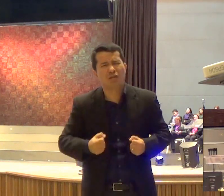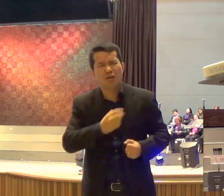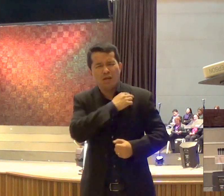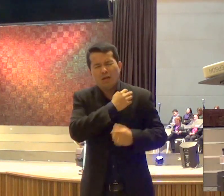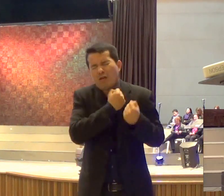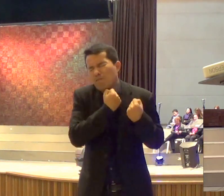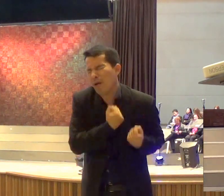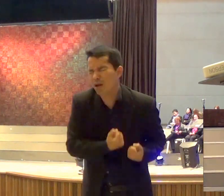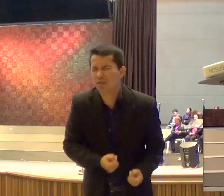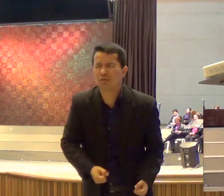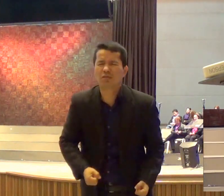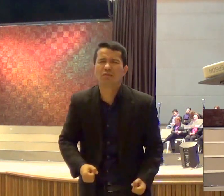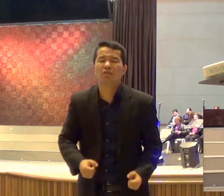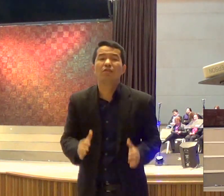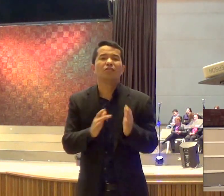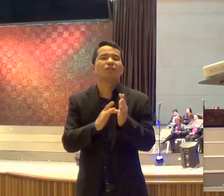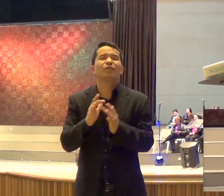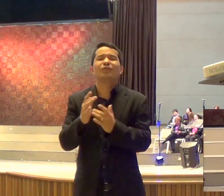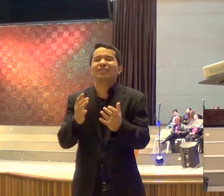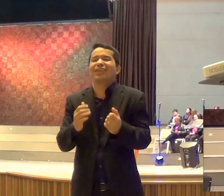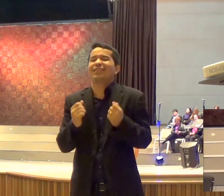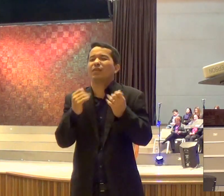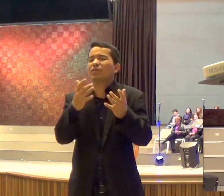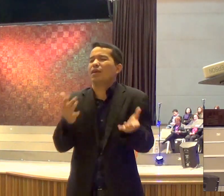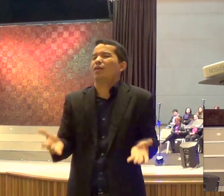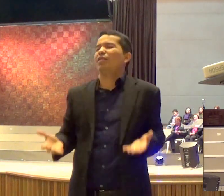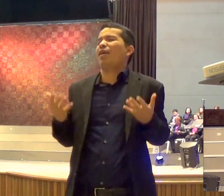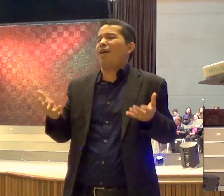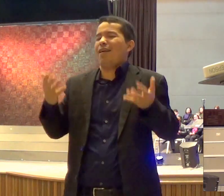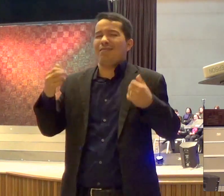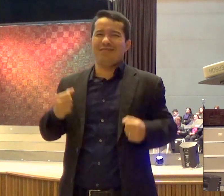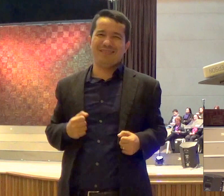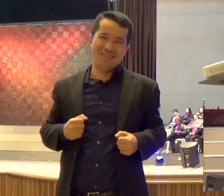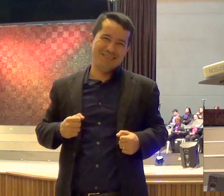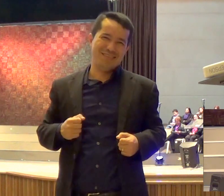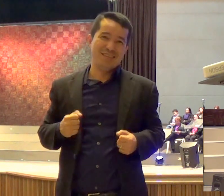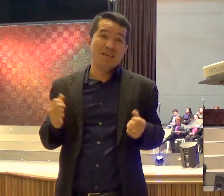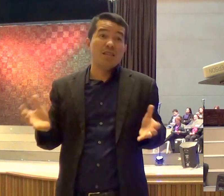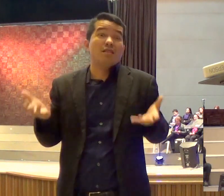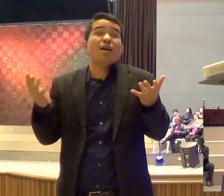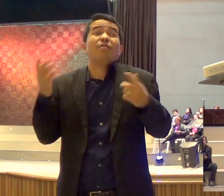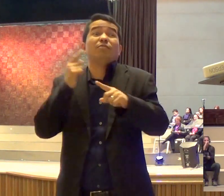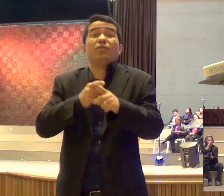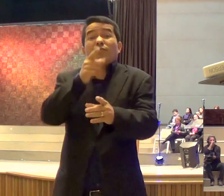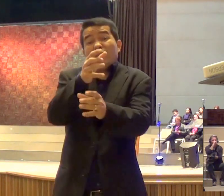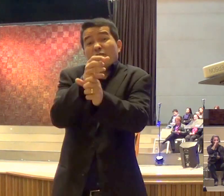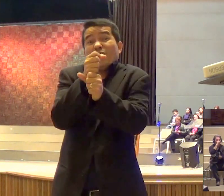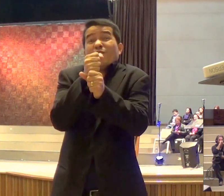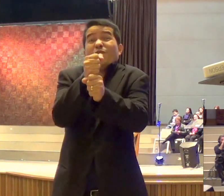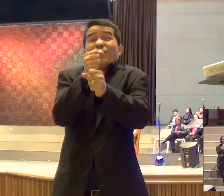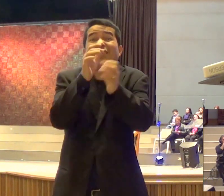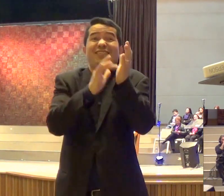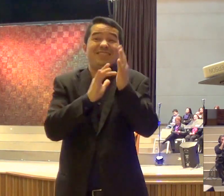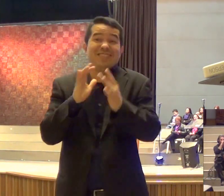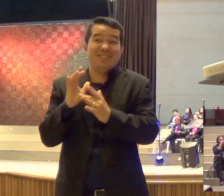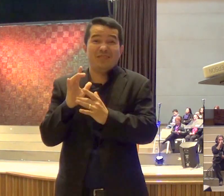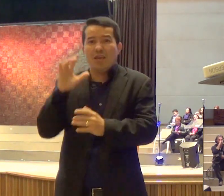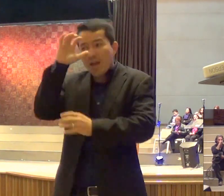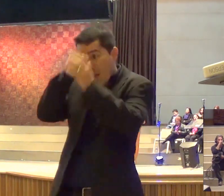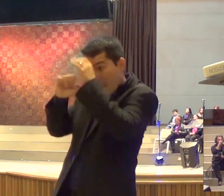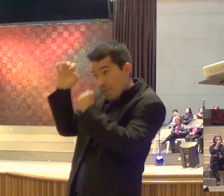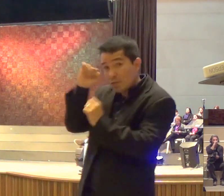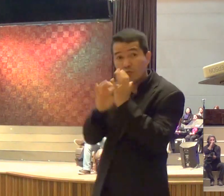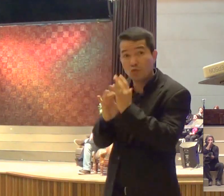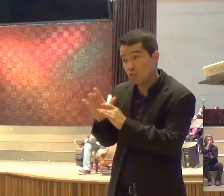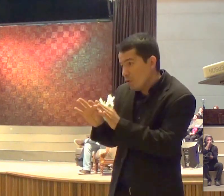sobrecarregados E eu vos aliviarei tomai sobre vós o meu jugo e aprender de mim que sou manso humilde de coração